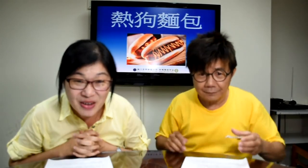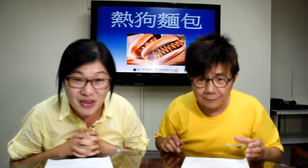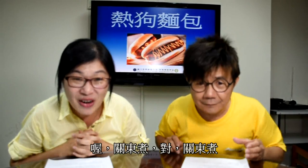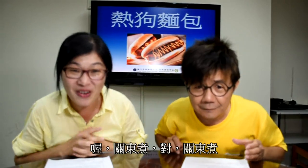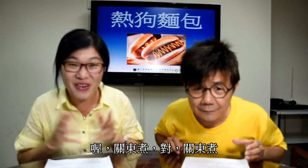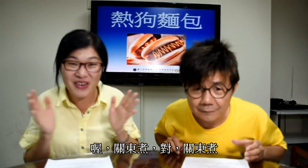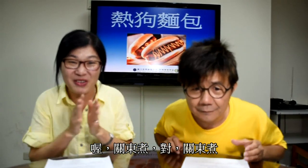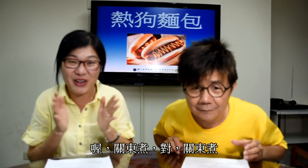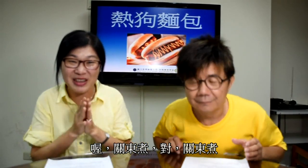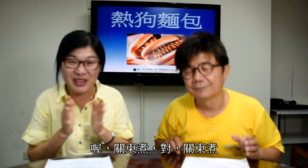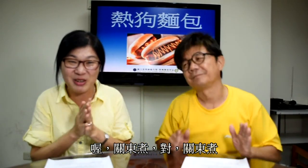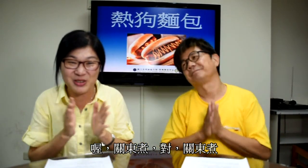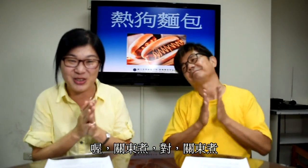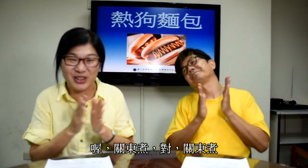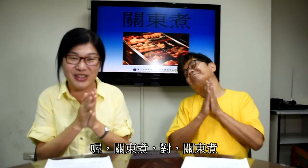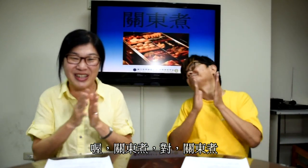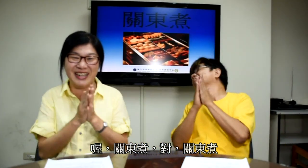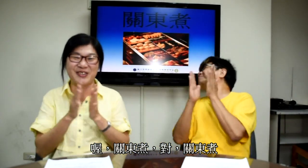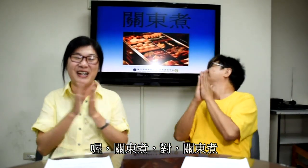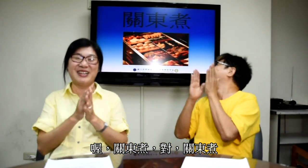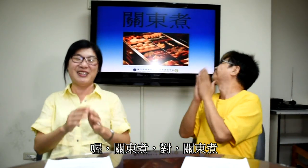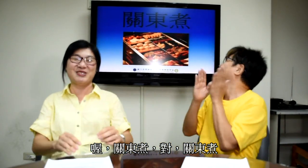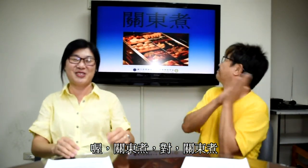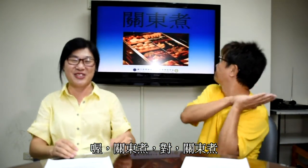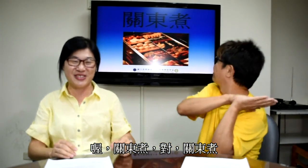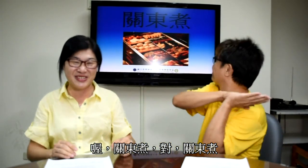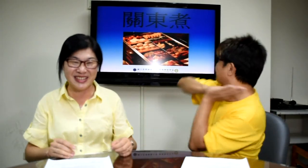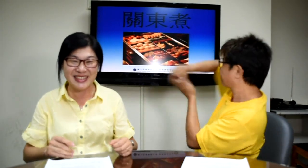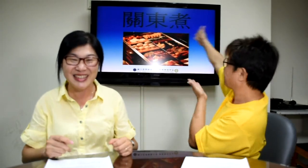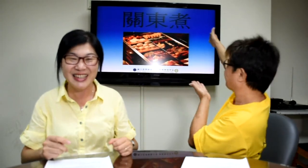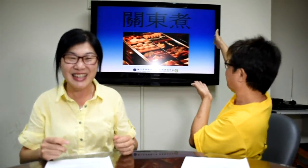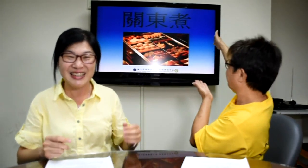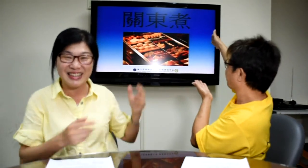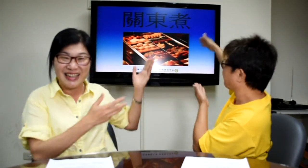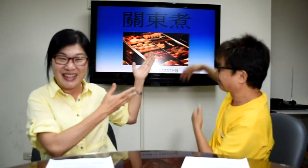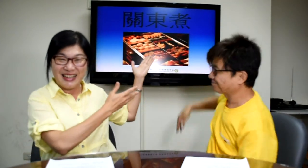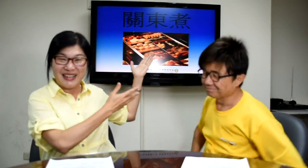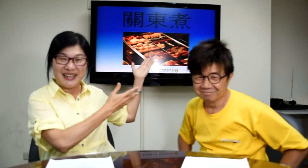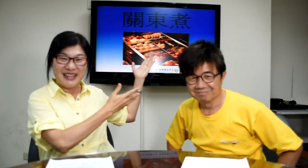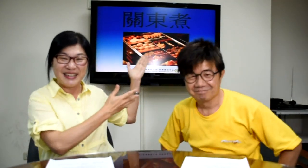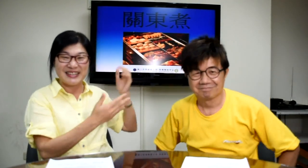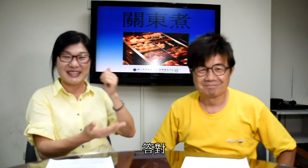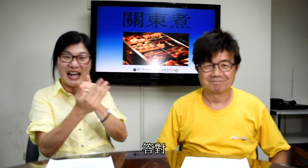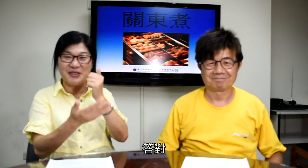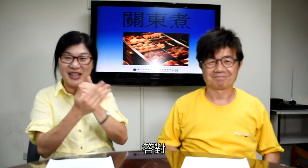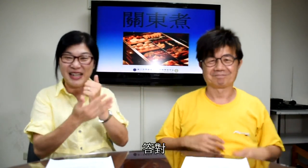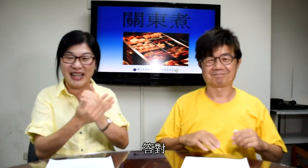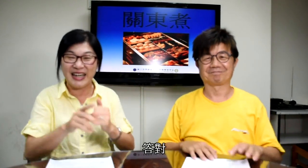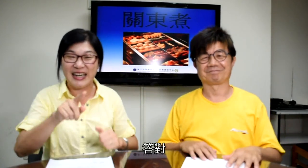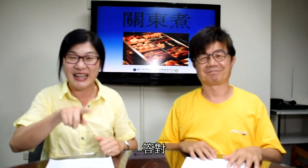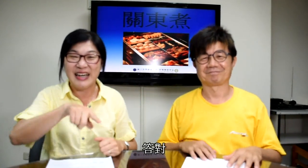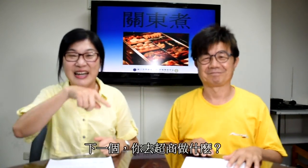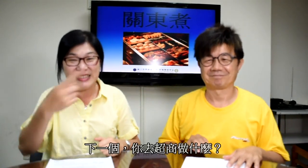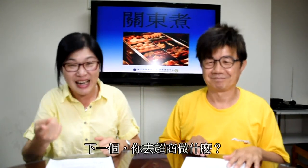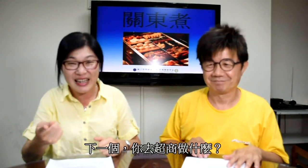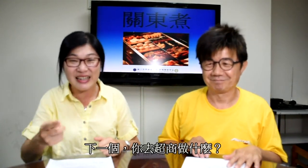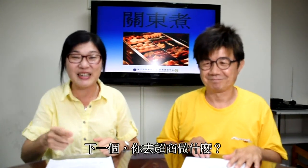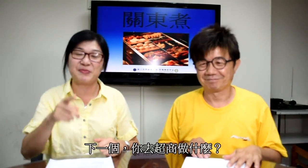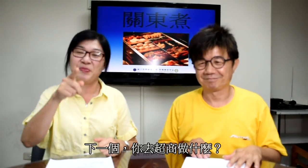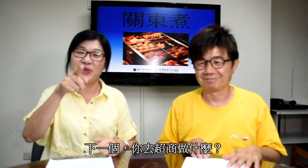哦，关东煮，对，关东煮，当当，答对。下一个，